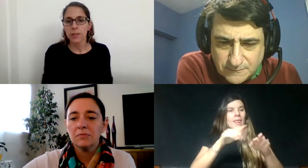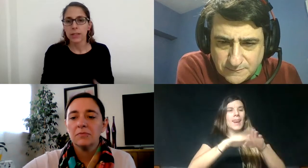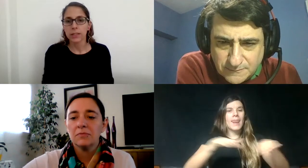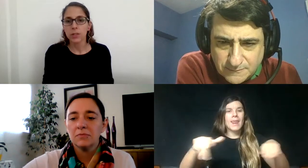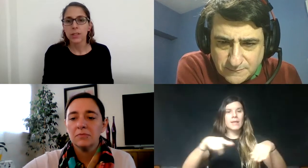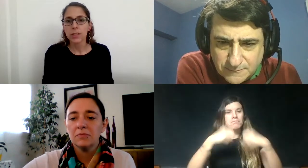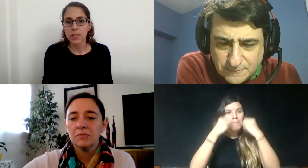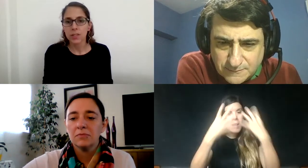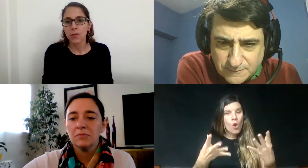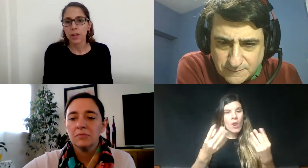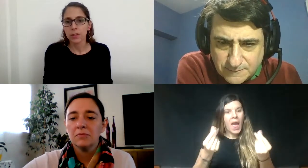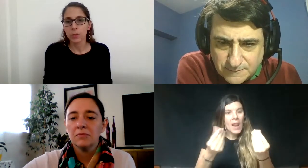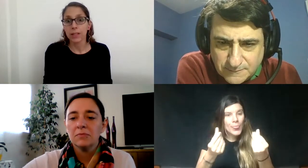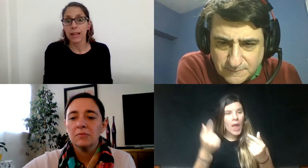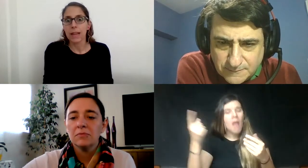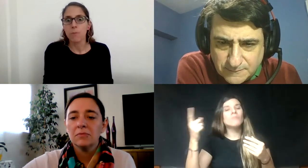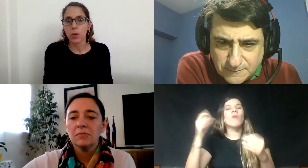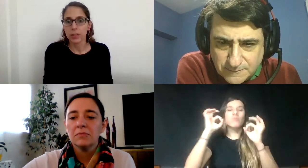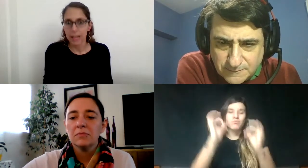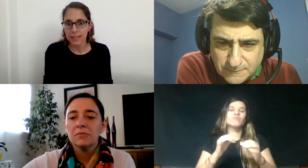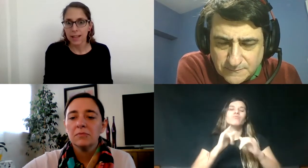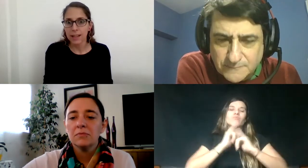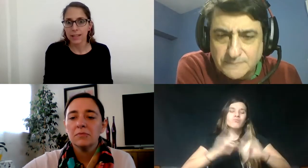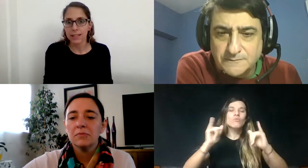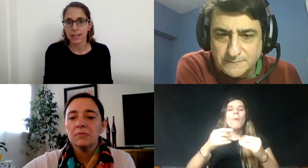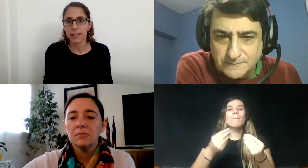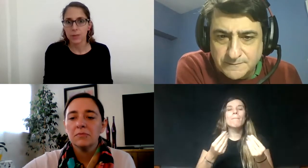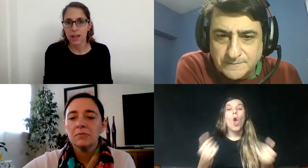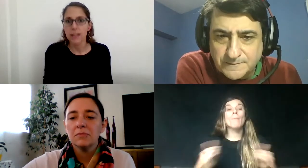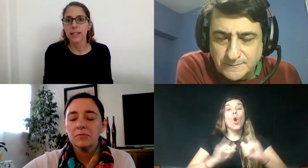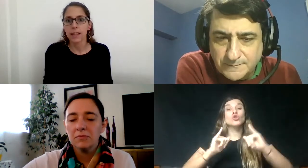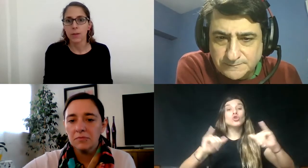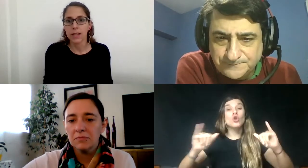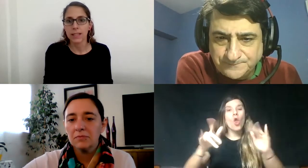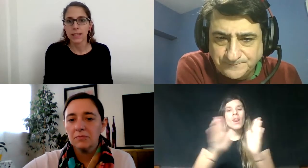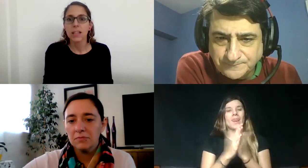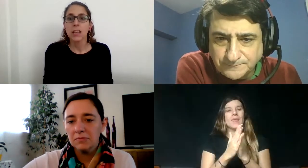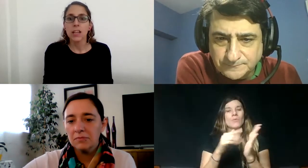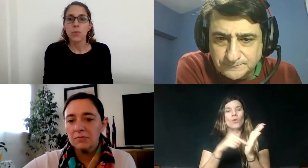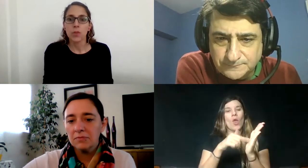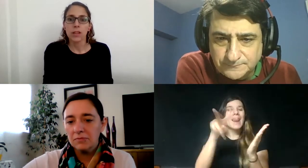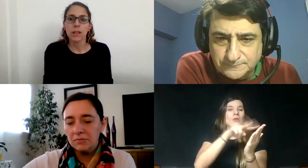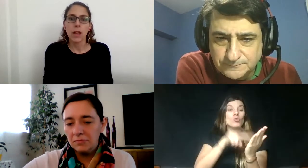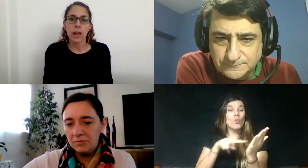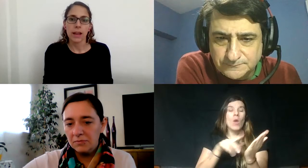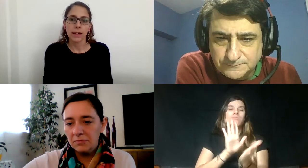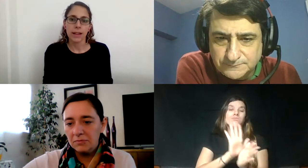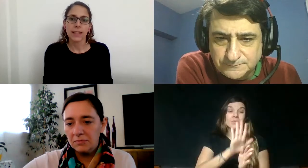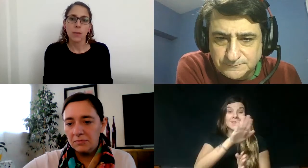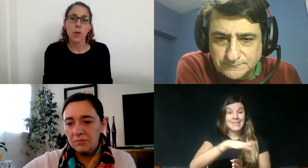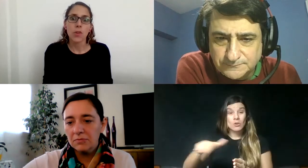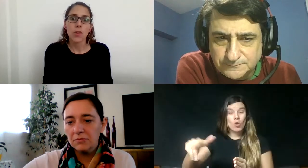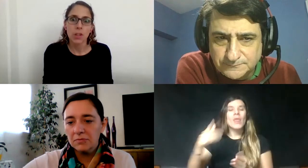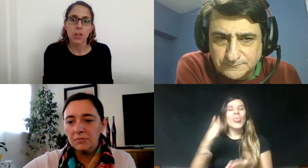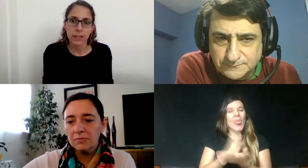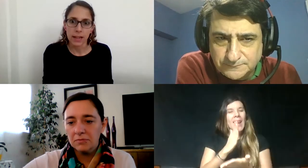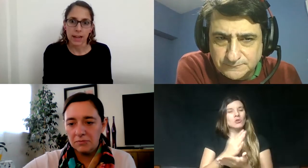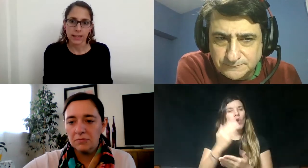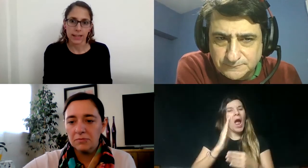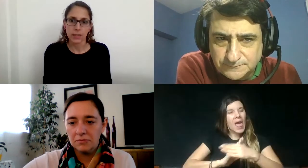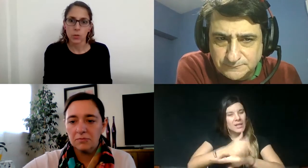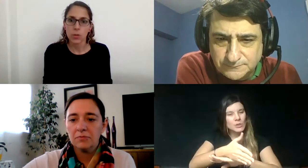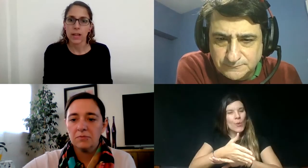y durante todo este proceso se fue dando cuenta de la importancia de hacer actividades en lengua de señas y poder realizar promoción